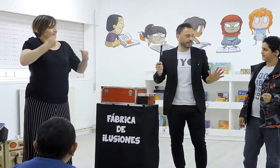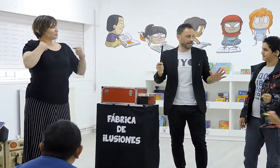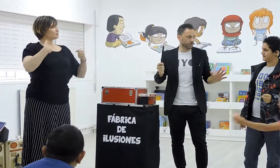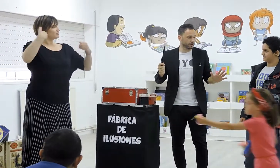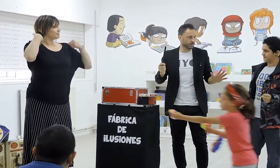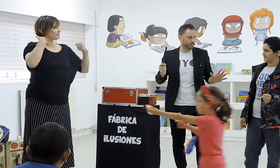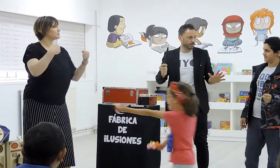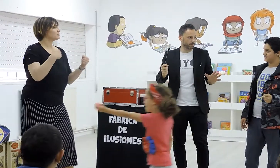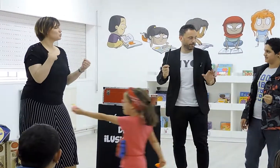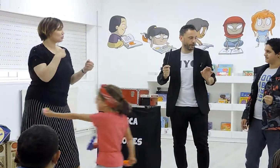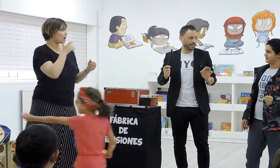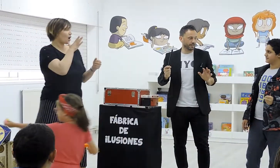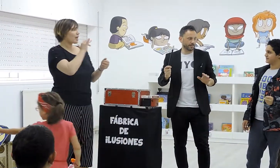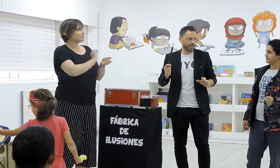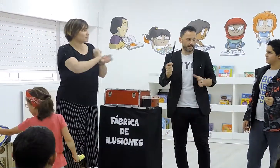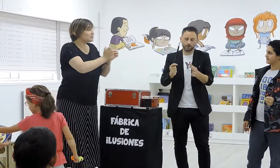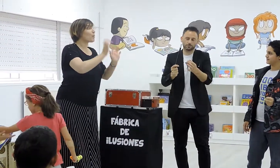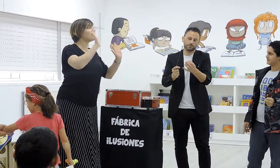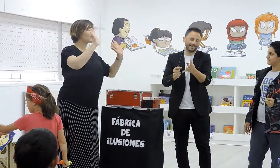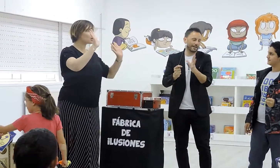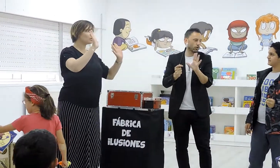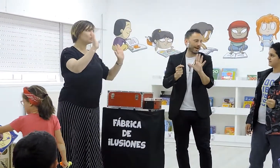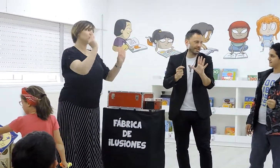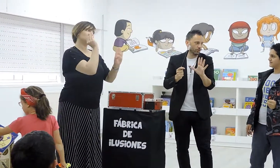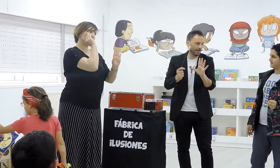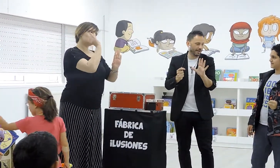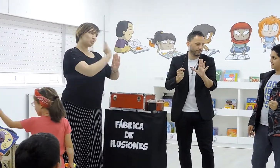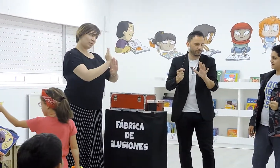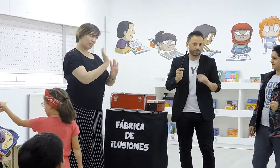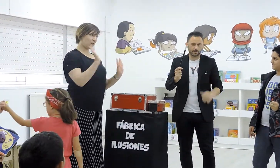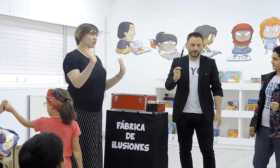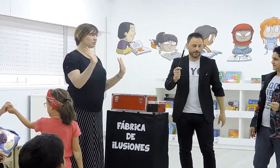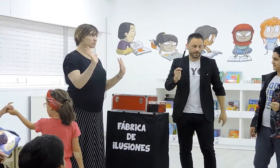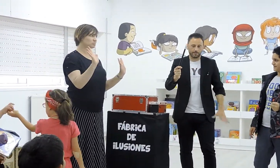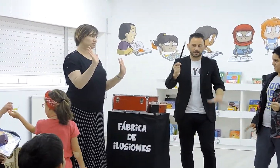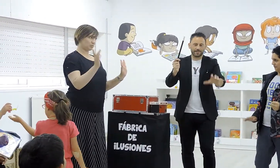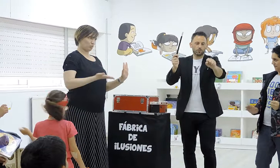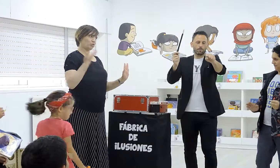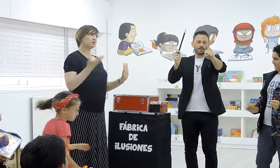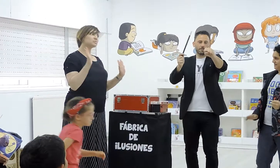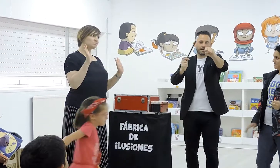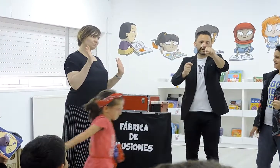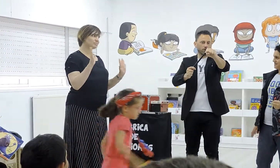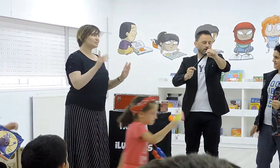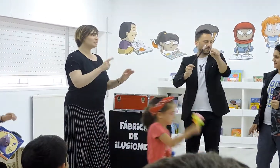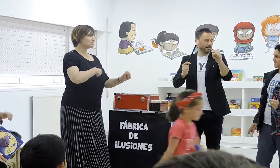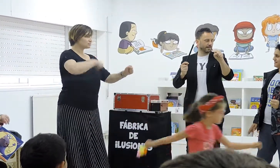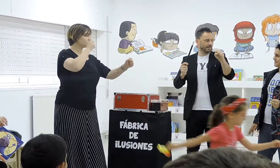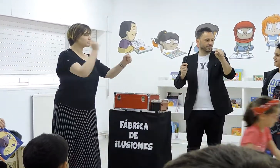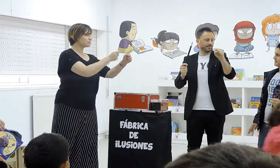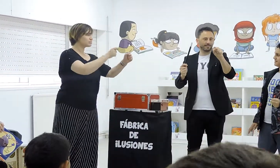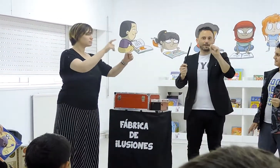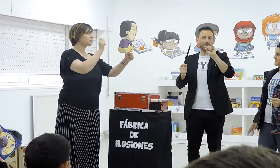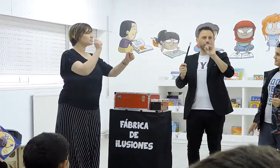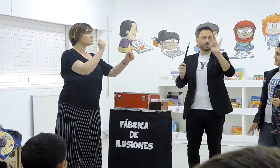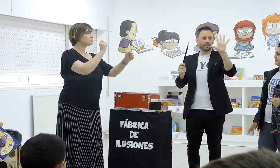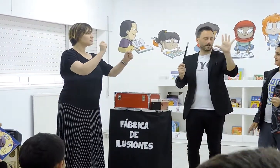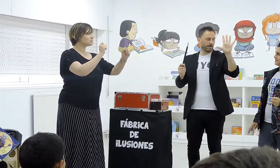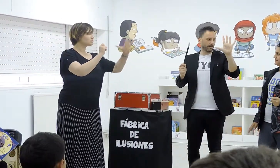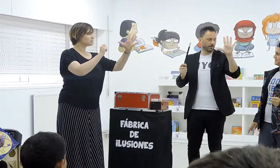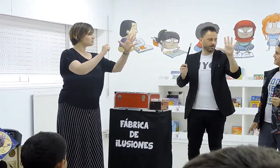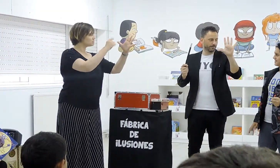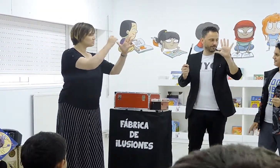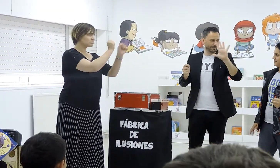a prestar, Carlos, pero la tienes que tratar con cariño, ¿vale? Vas a dar un pase mágico con la varita y el pañuelo